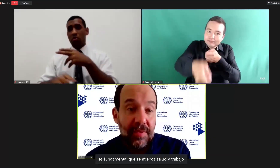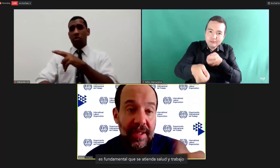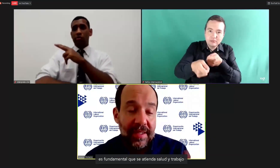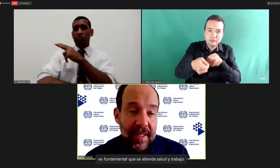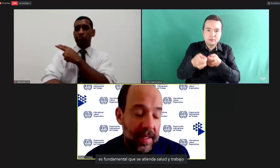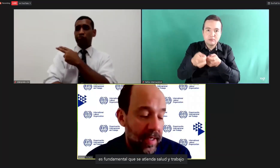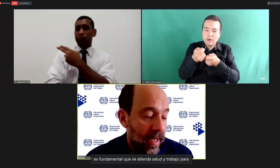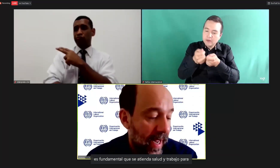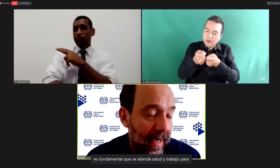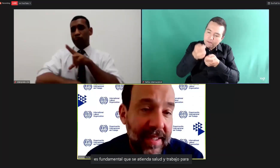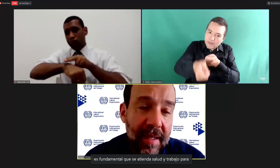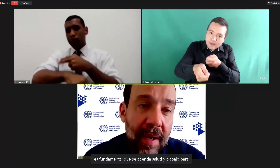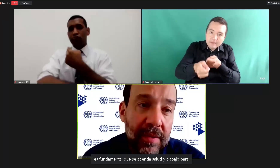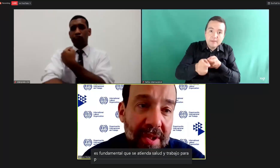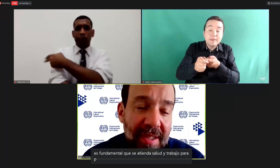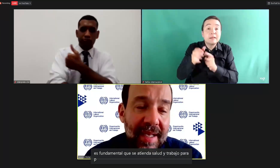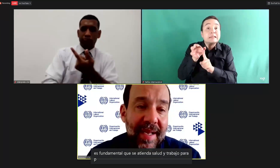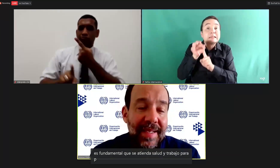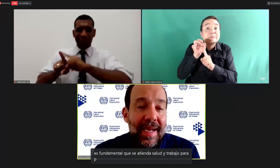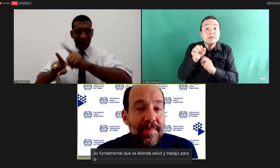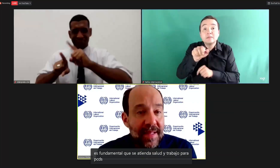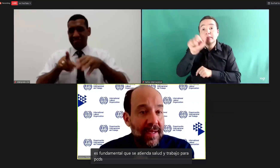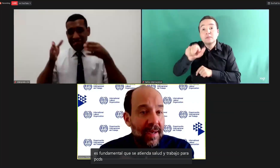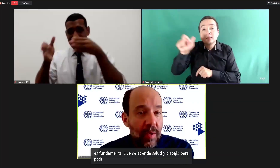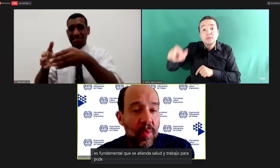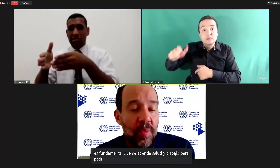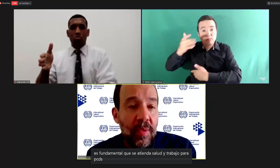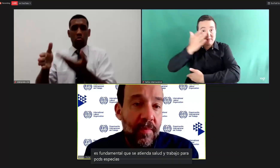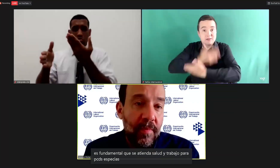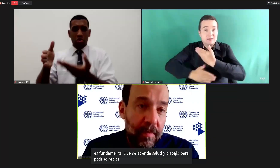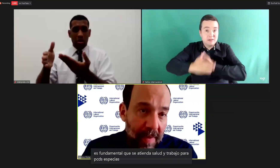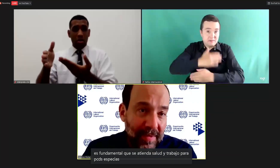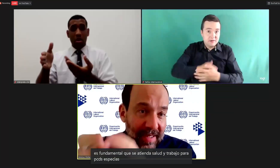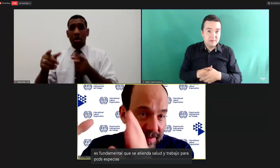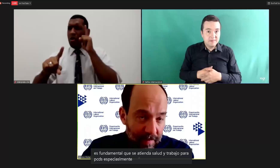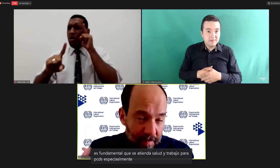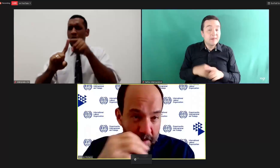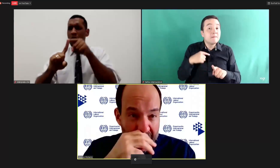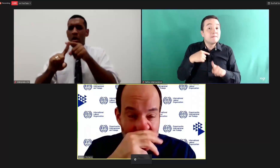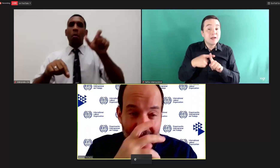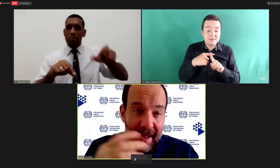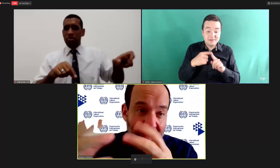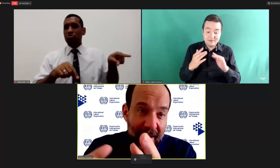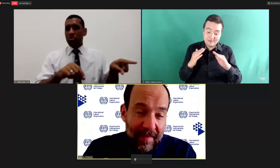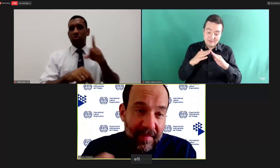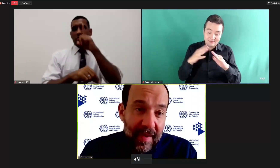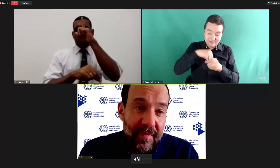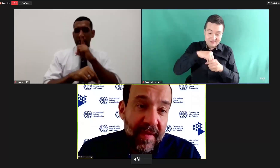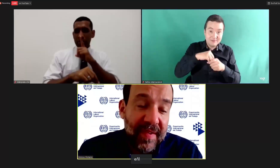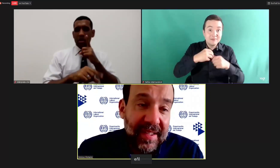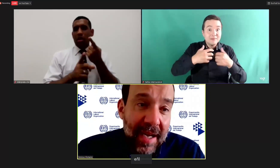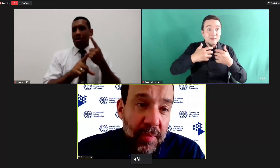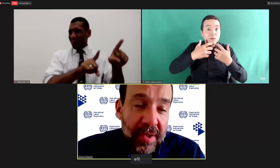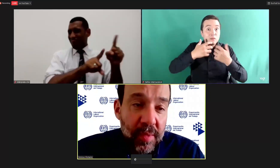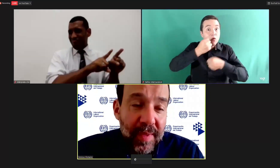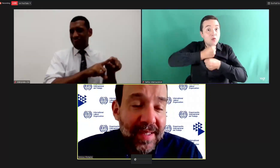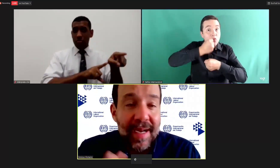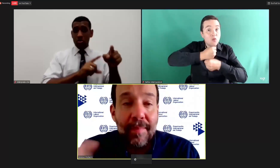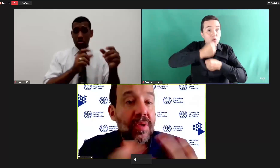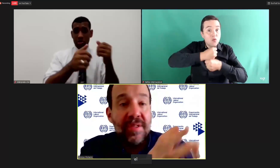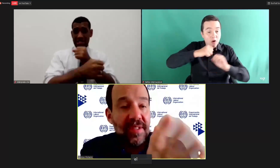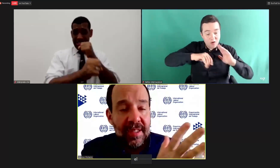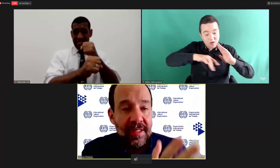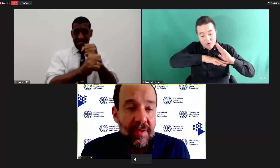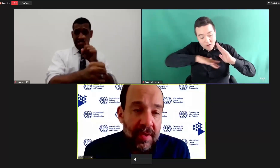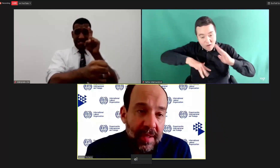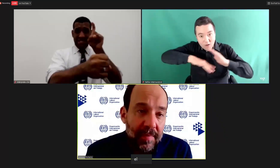discapacidad, en el caso que se regrese al trabajo. Entonces, y el ambiente de trabajo, como vamos a vivenciar en los próximos meses,